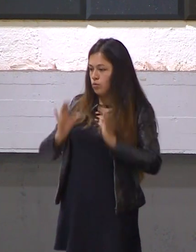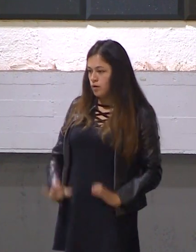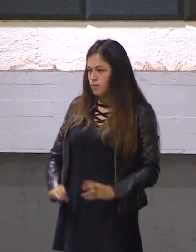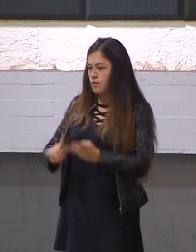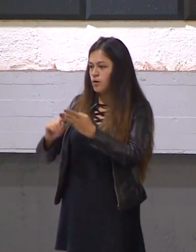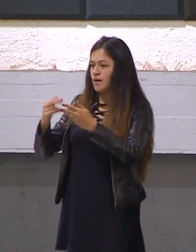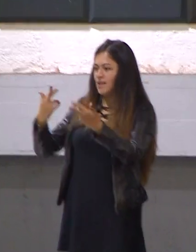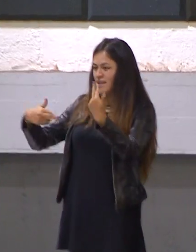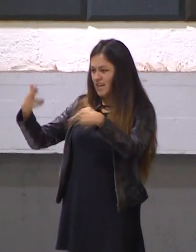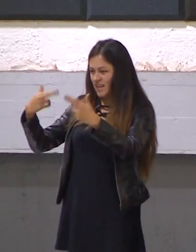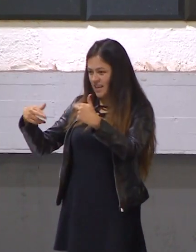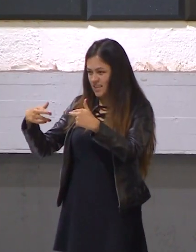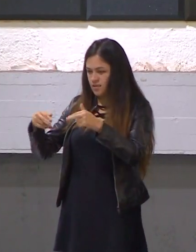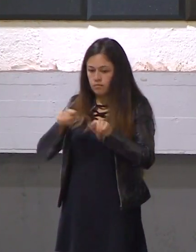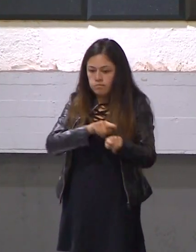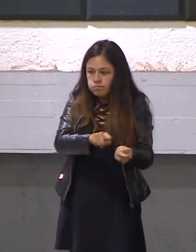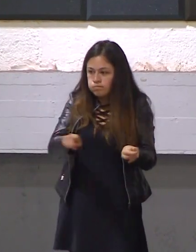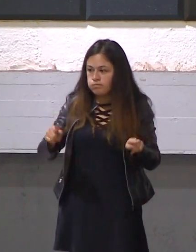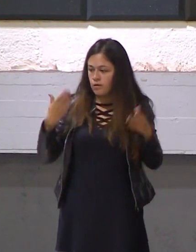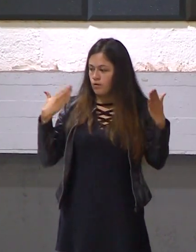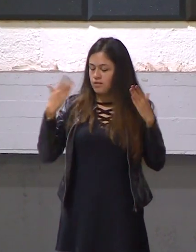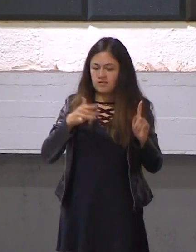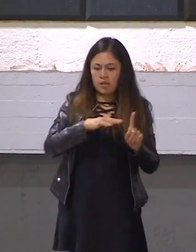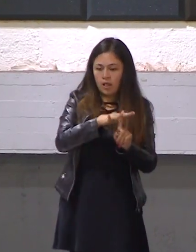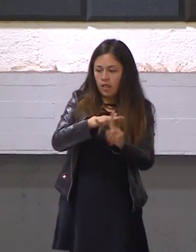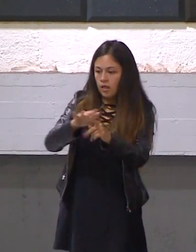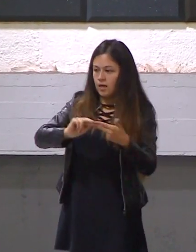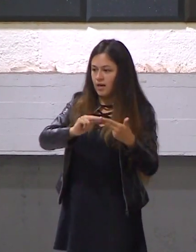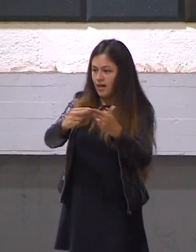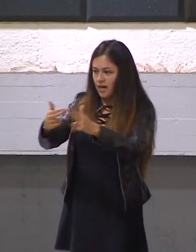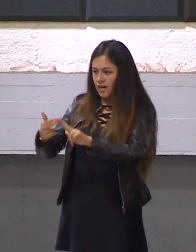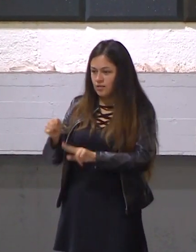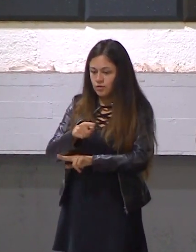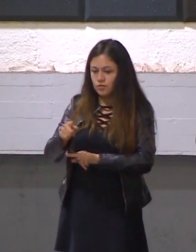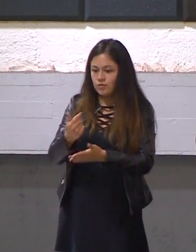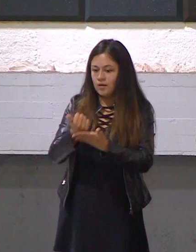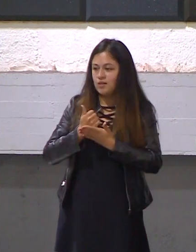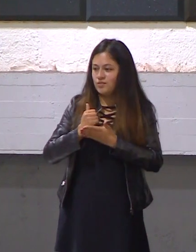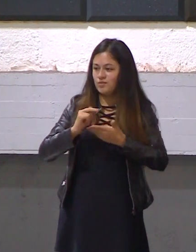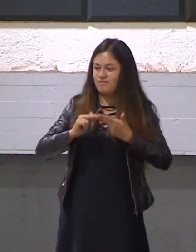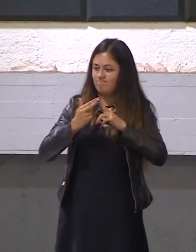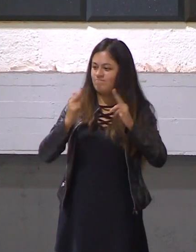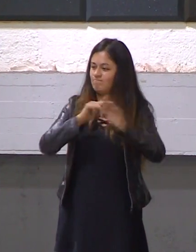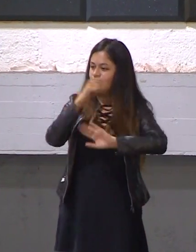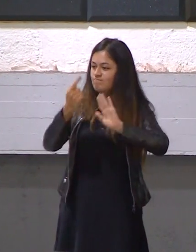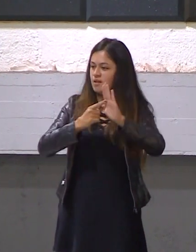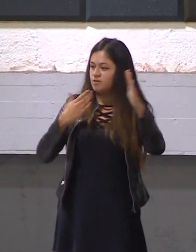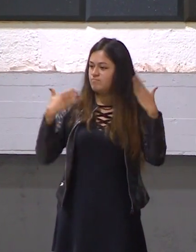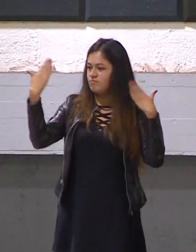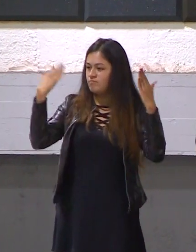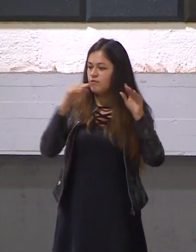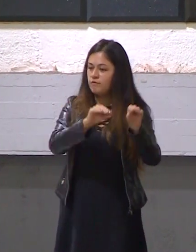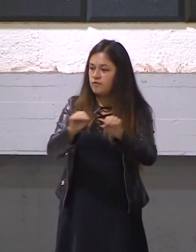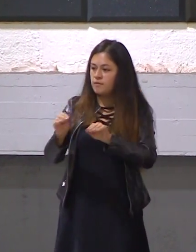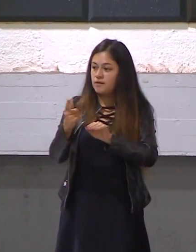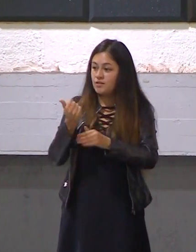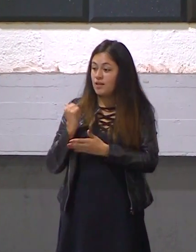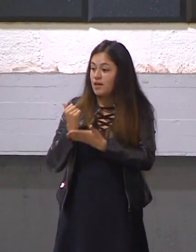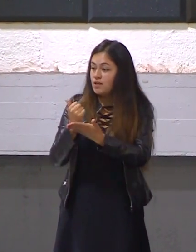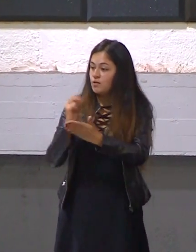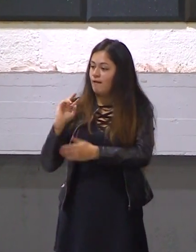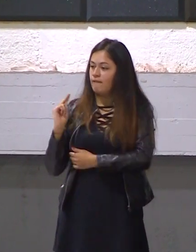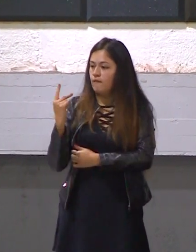y la recreación que en sus inicios constituyen un todo en la formación y en el transcurso de la evolución